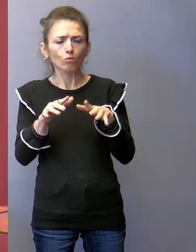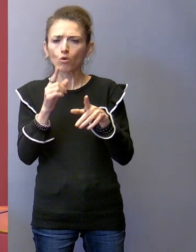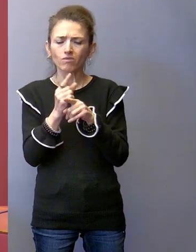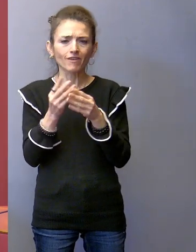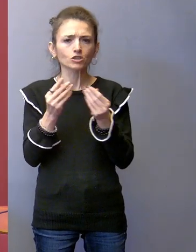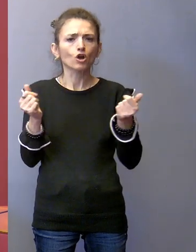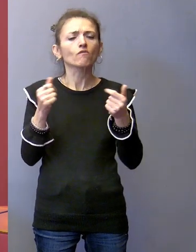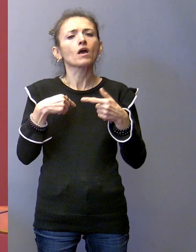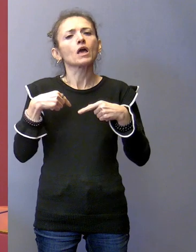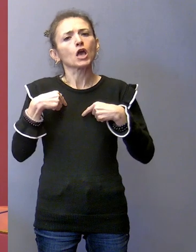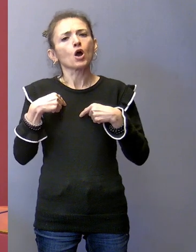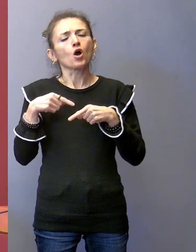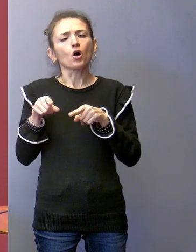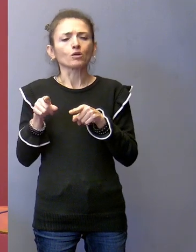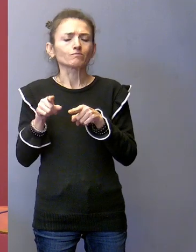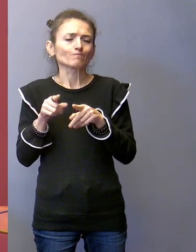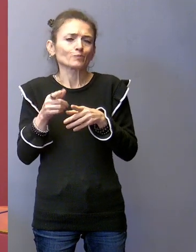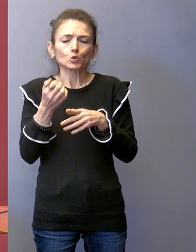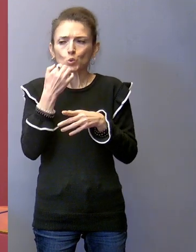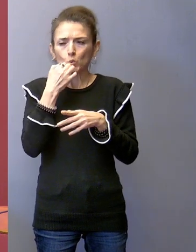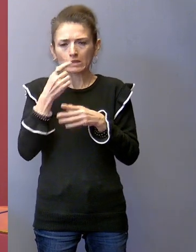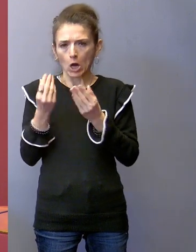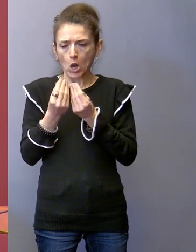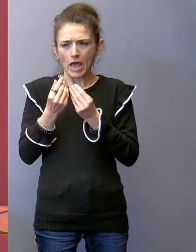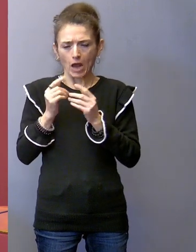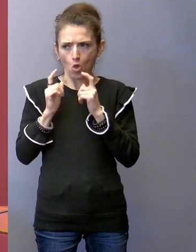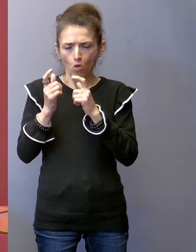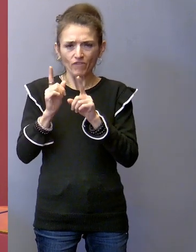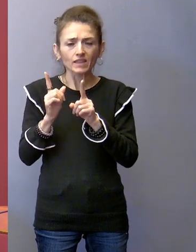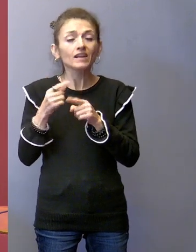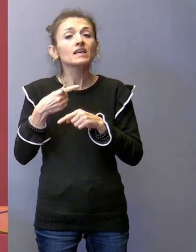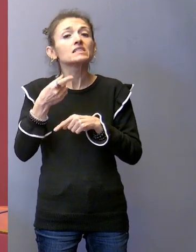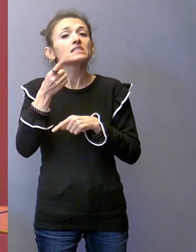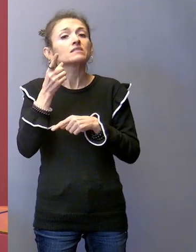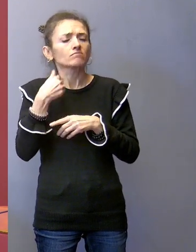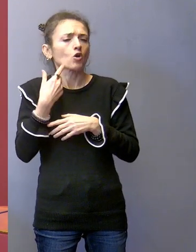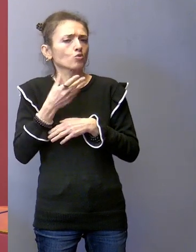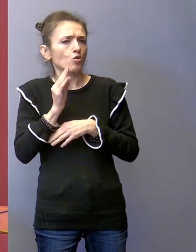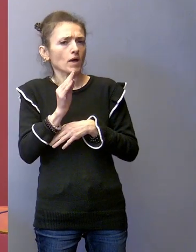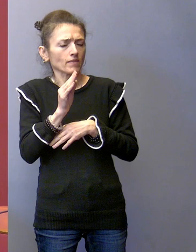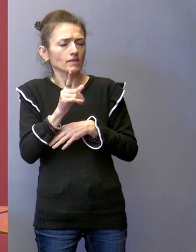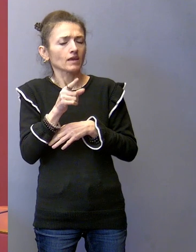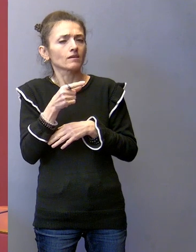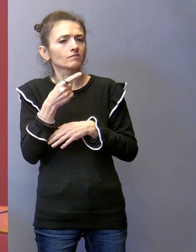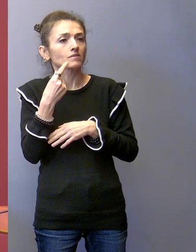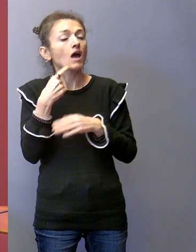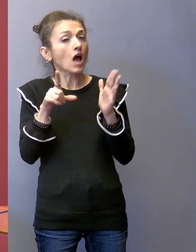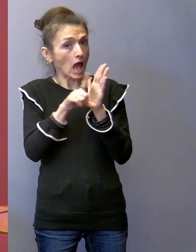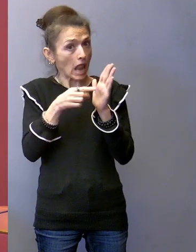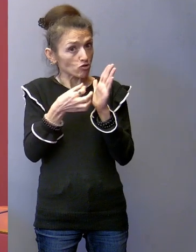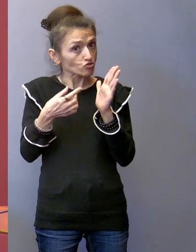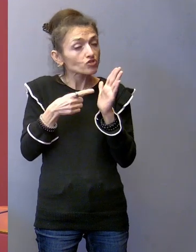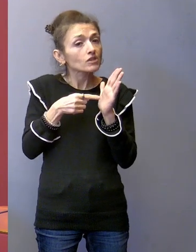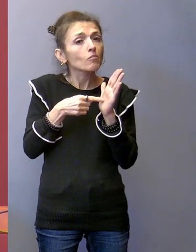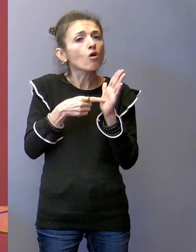più volgare rispetto al collega non si offenderà dalla mia domanda è se sia legittimo intanto avere diciamo un